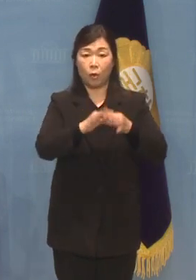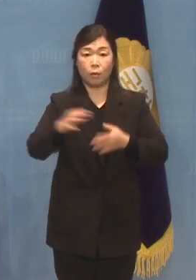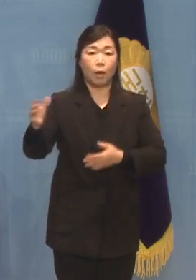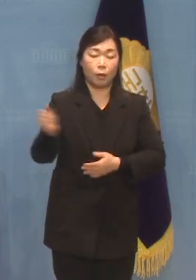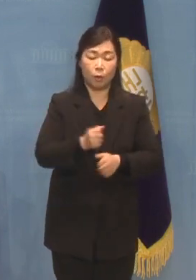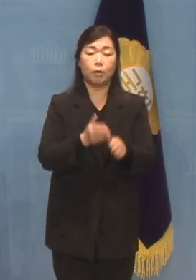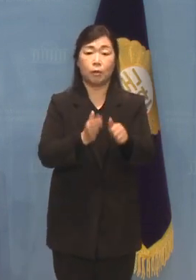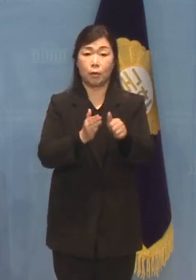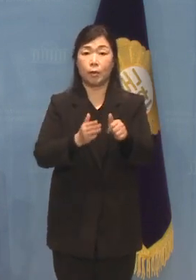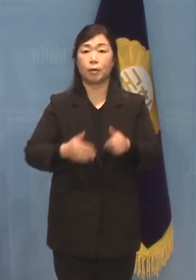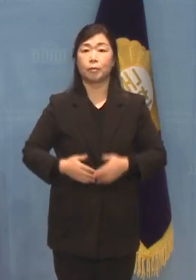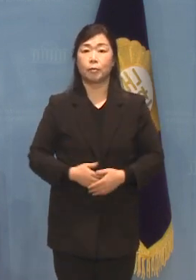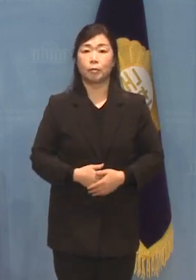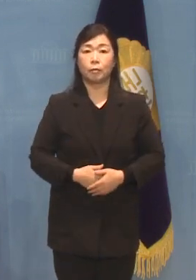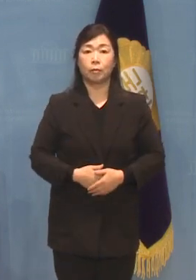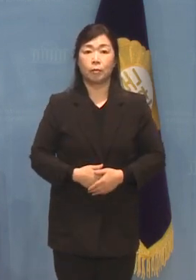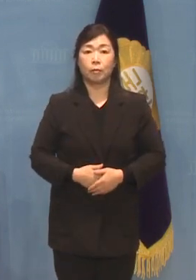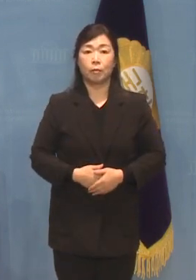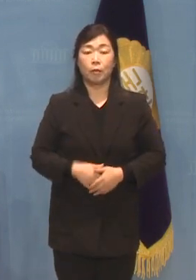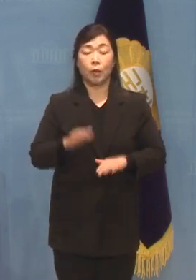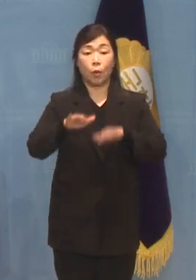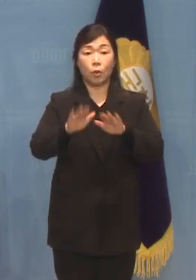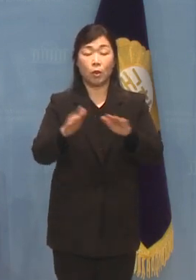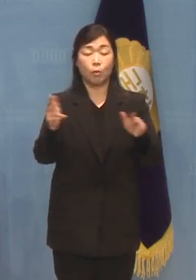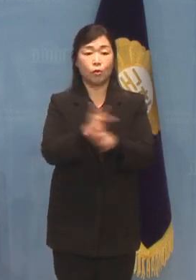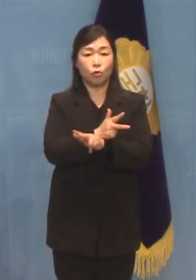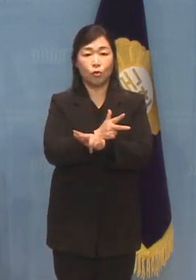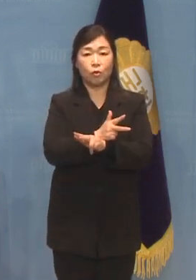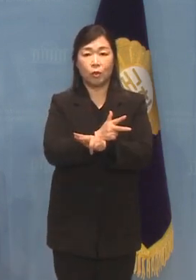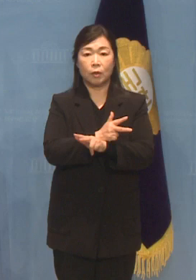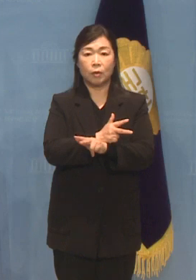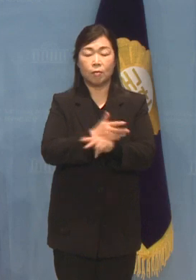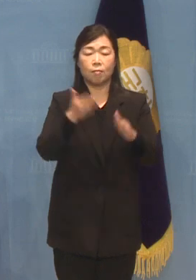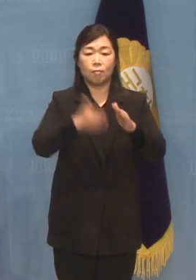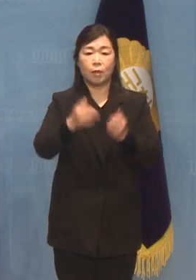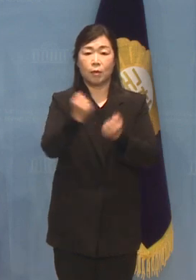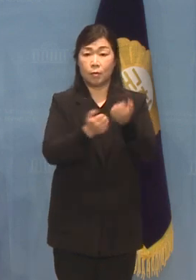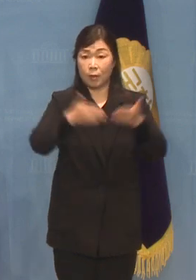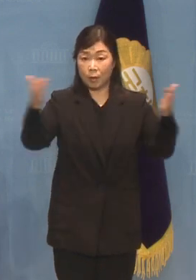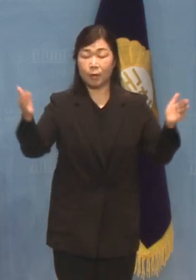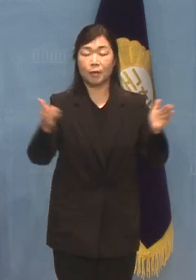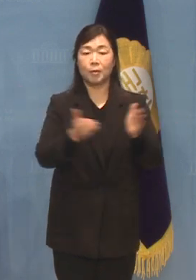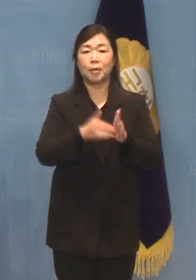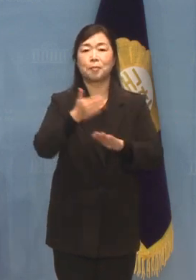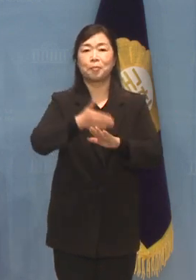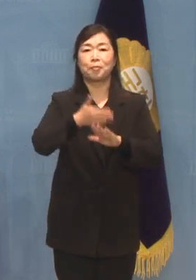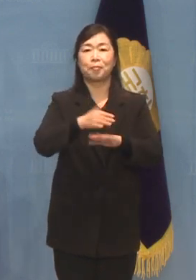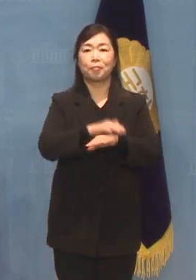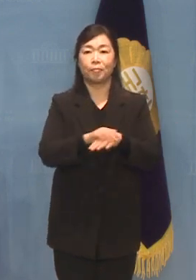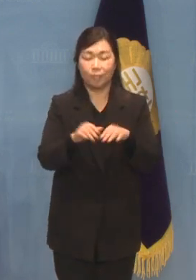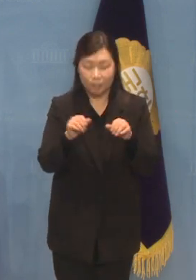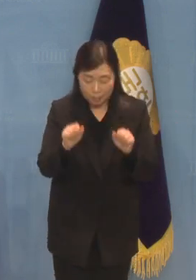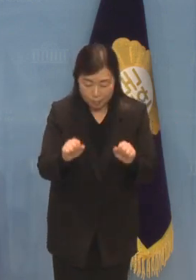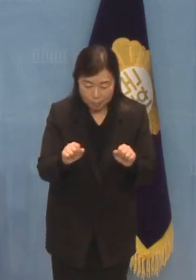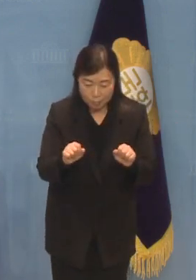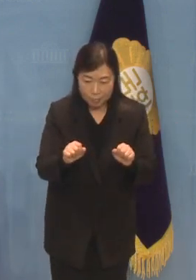관심을 부탁드리겠습니다. 이상으로 이번 주 정례 브리핑을 마치겠습니다. 감사합니다.